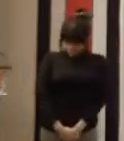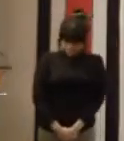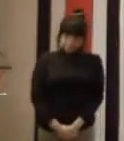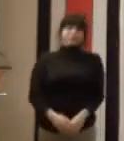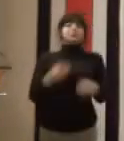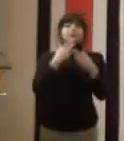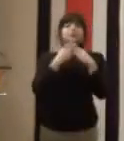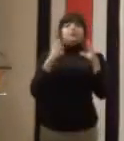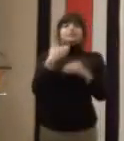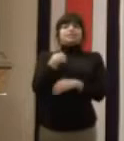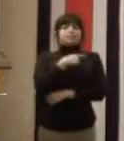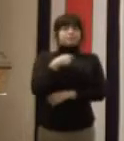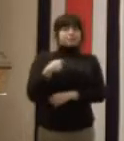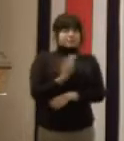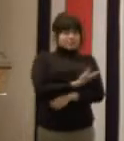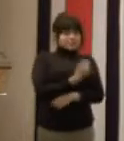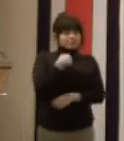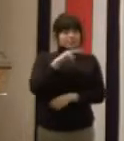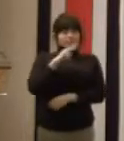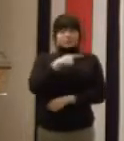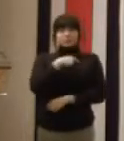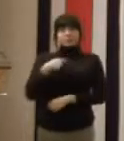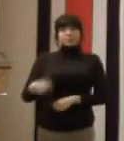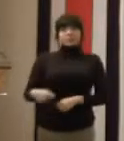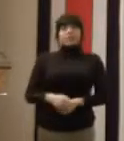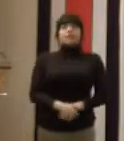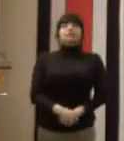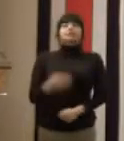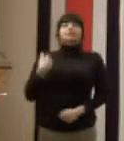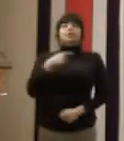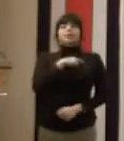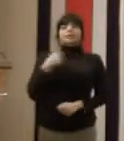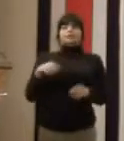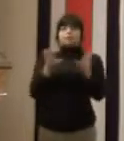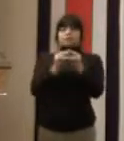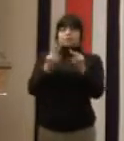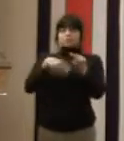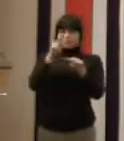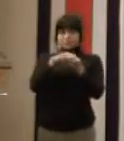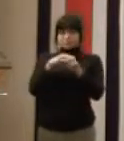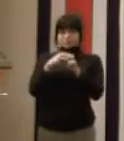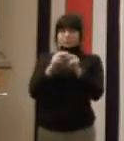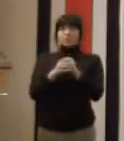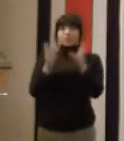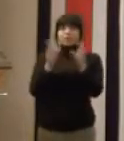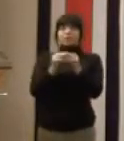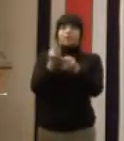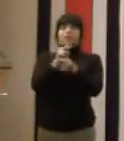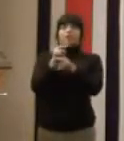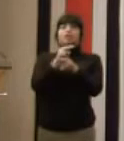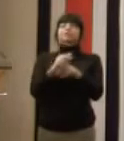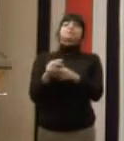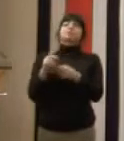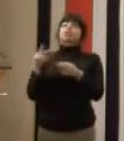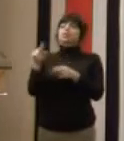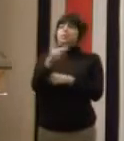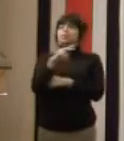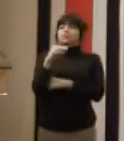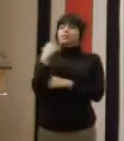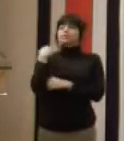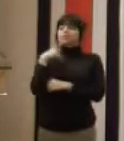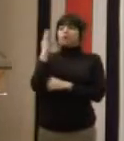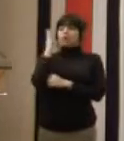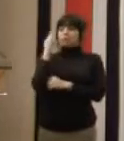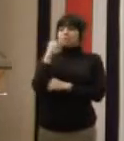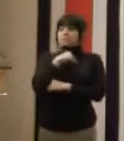Muy buenas tardes, señor presidente, señor vicepresidente, señor presidente del Consejo Nacional de Rectores, colegas, señora